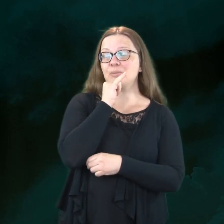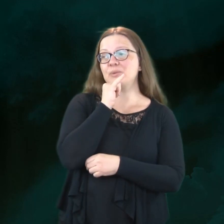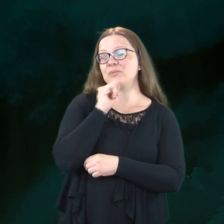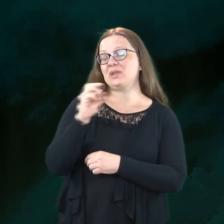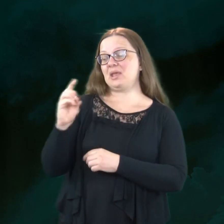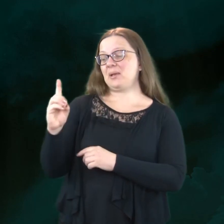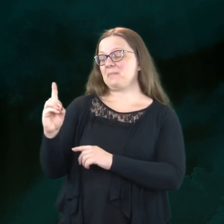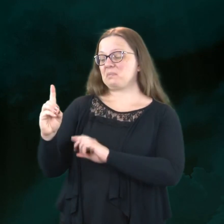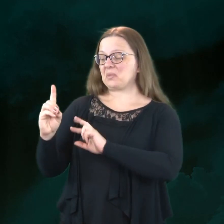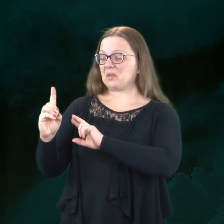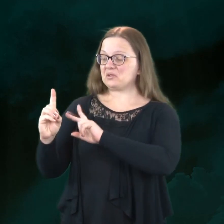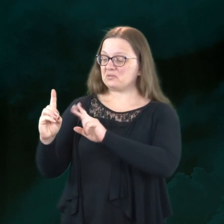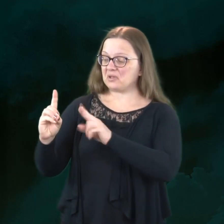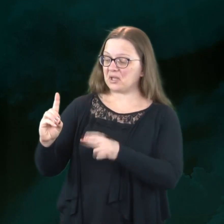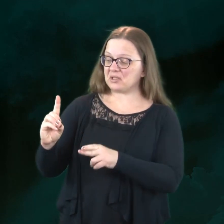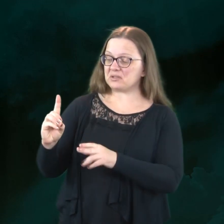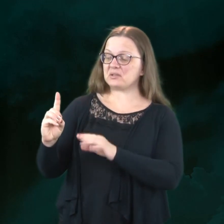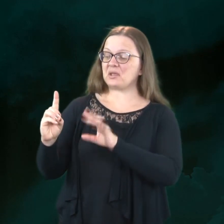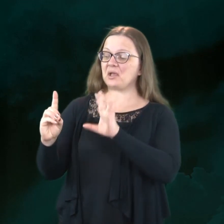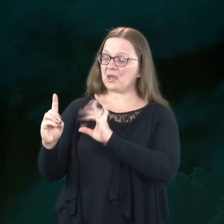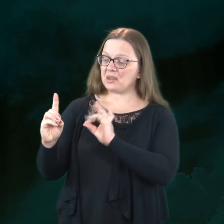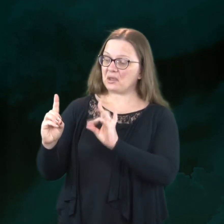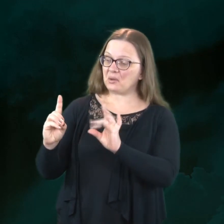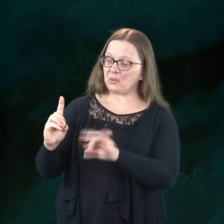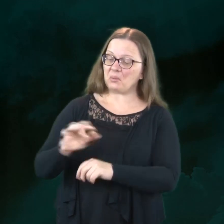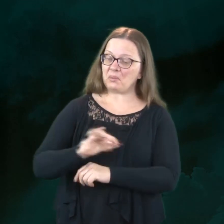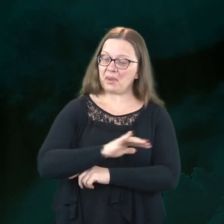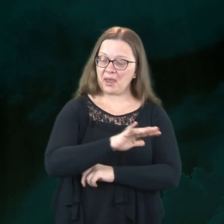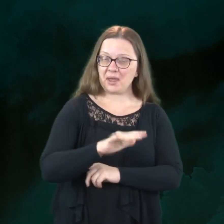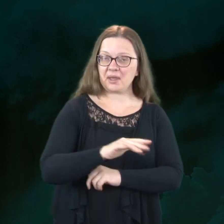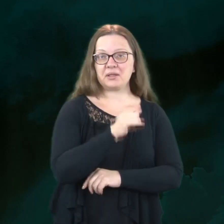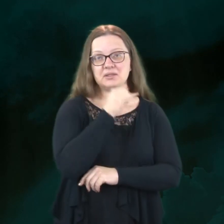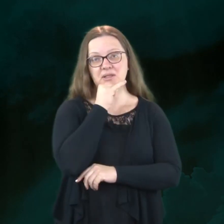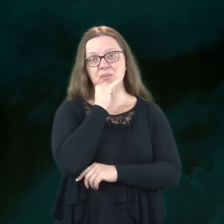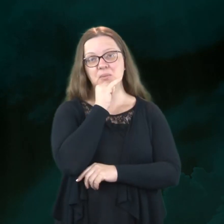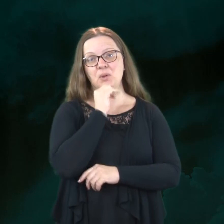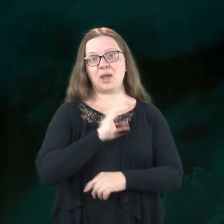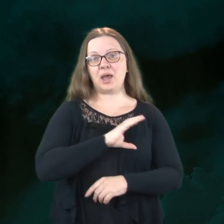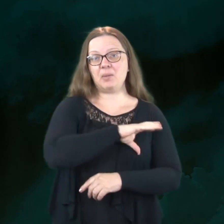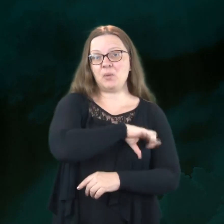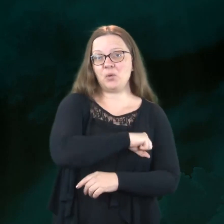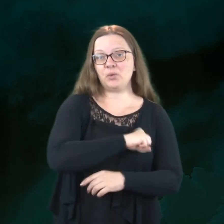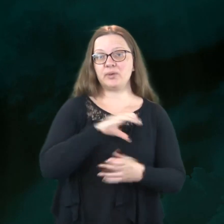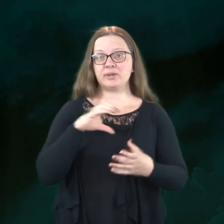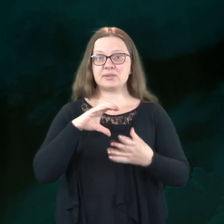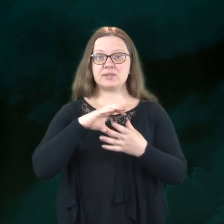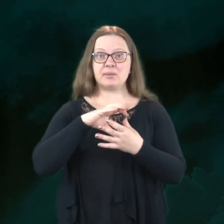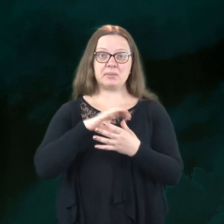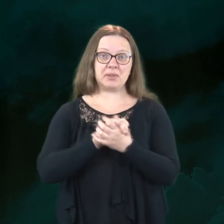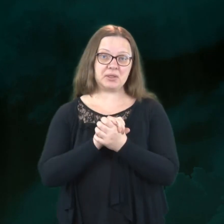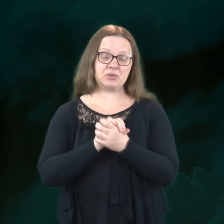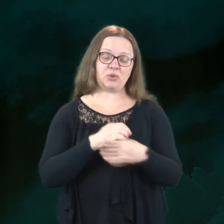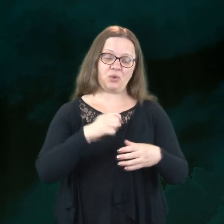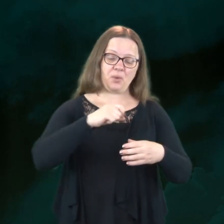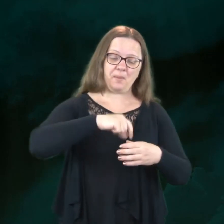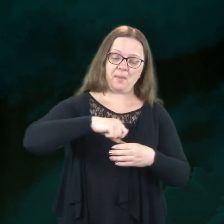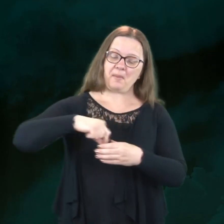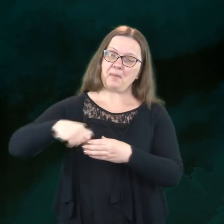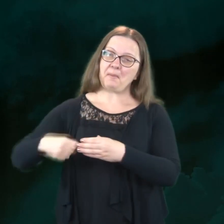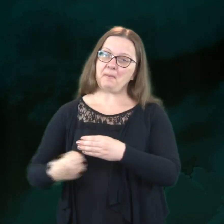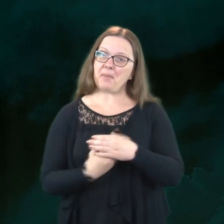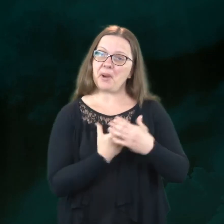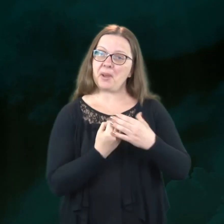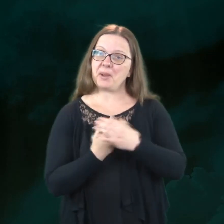do casamento, né? Cada um tinha um Deus que cuidava da sua área. Então o homem vivia desse jeito,